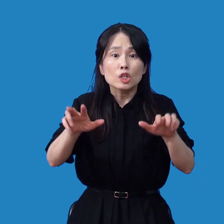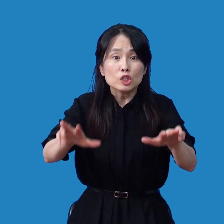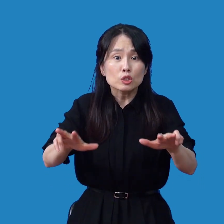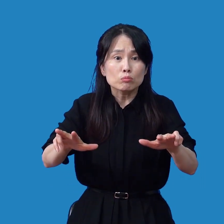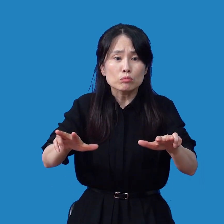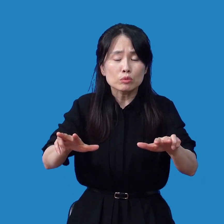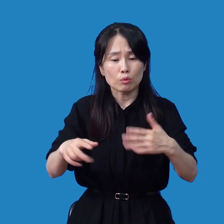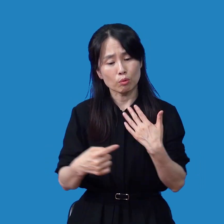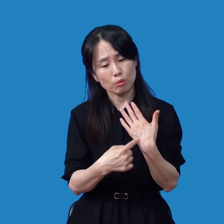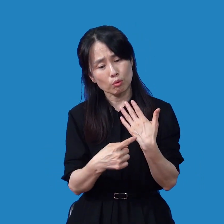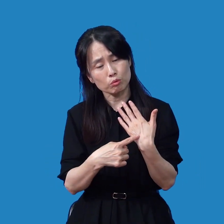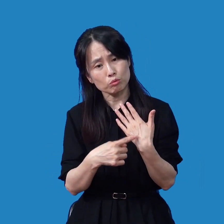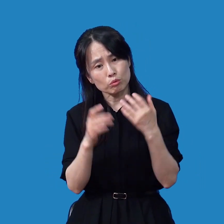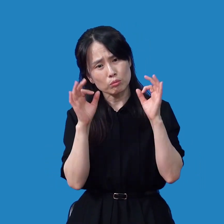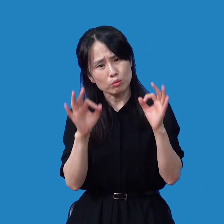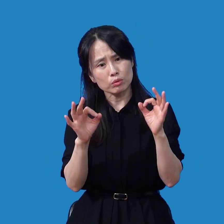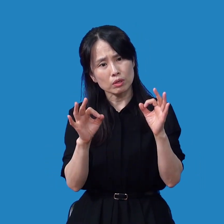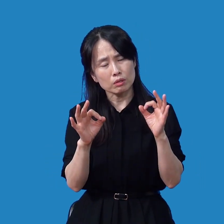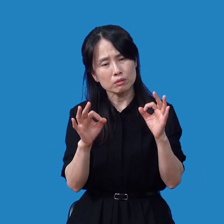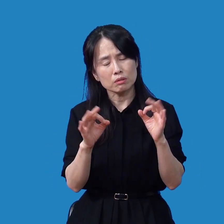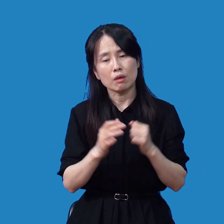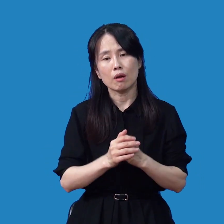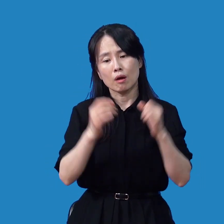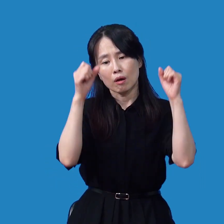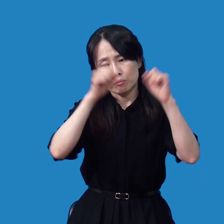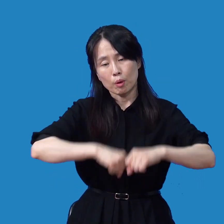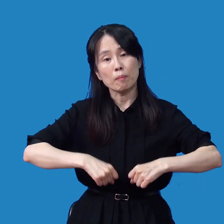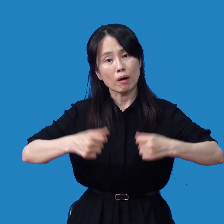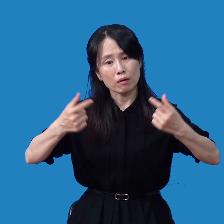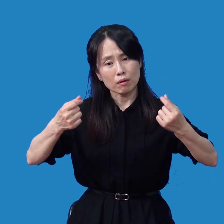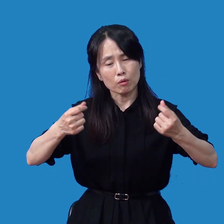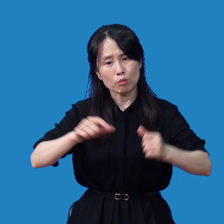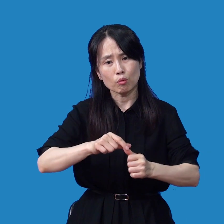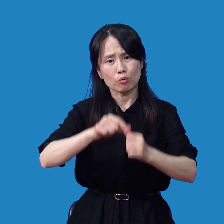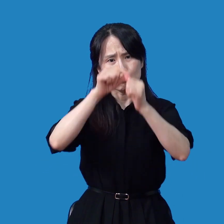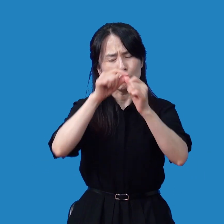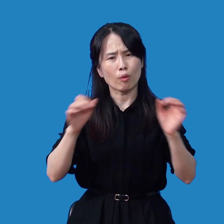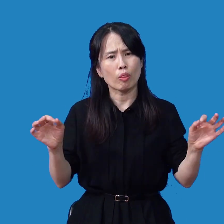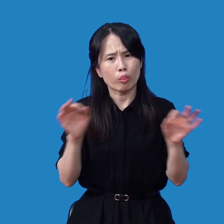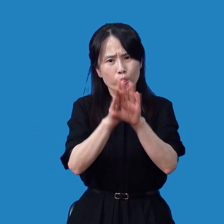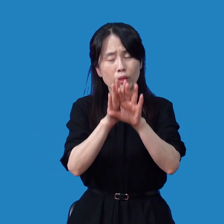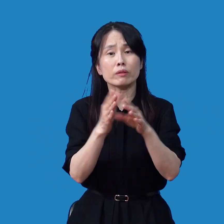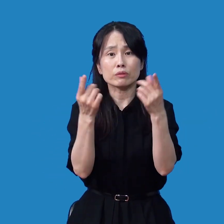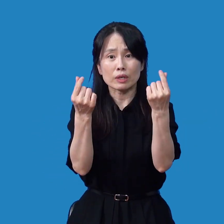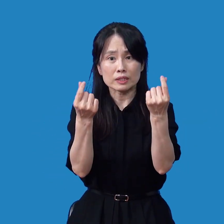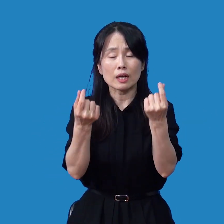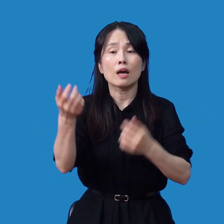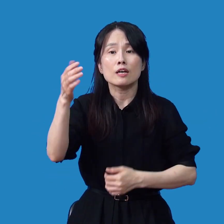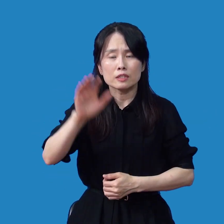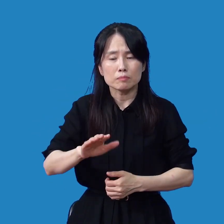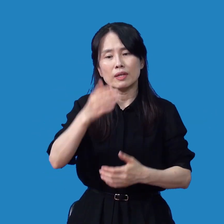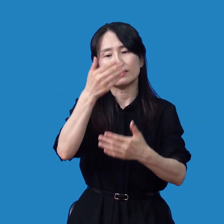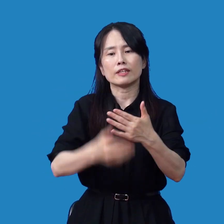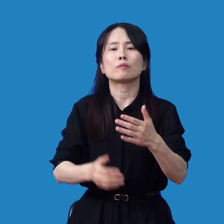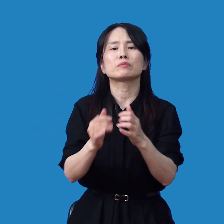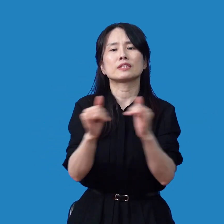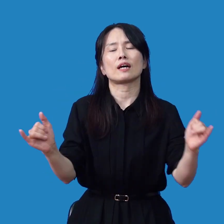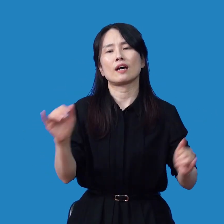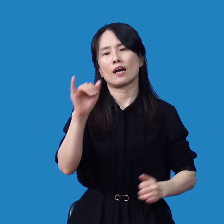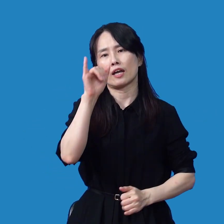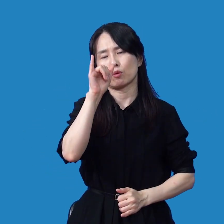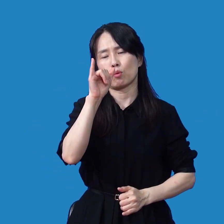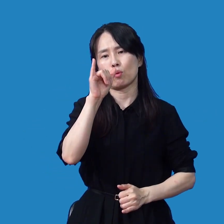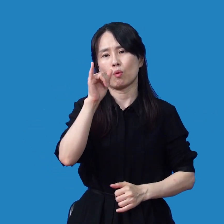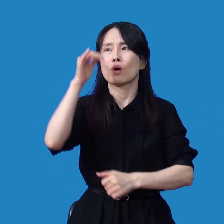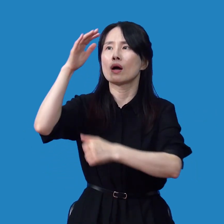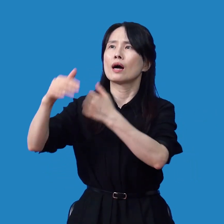지금도 겉으로 보기에는 이스라엘이 완전히 구원의 자리에서 탈락한 것 같지만은 아니다. 남은 자가 있고